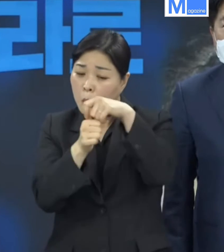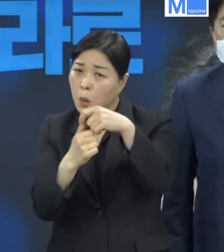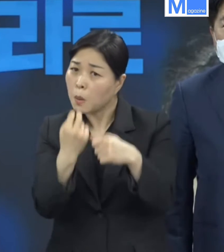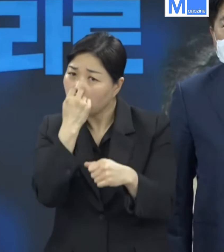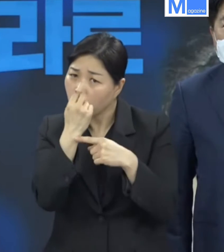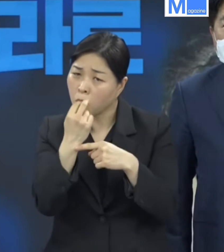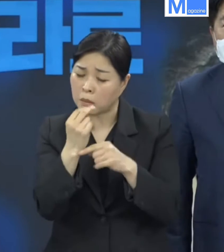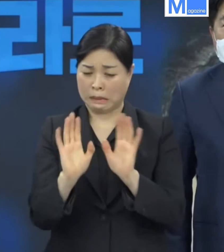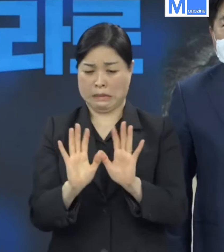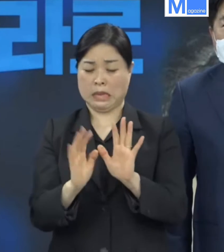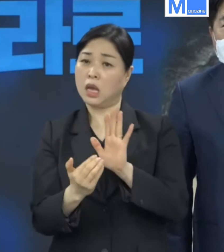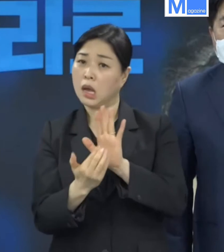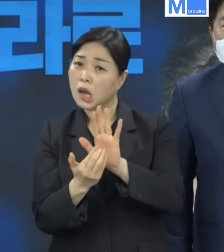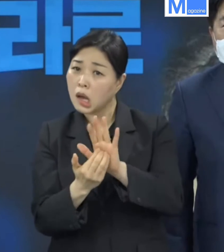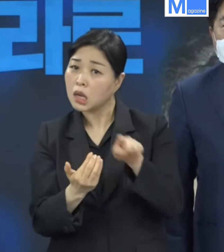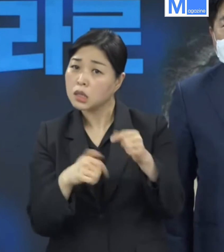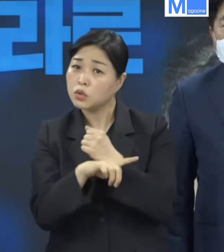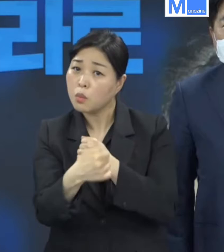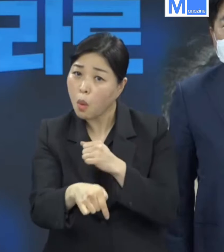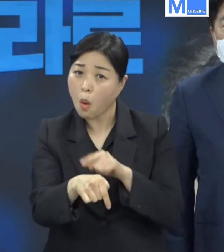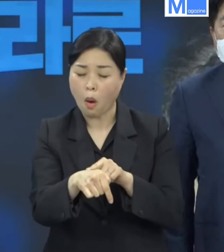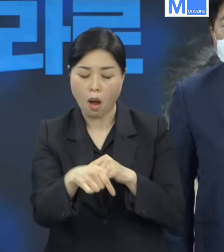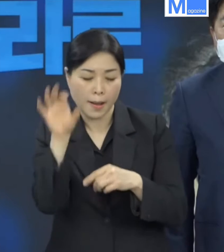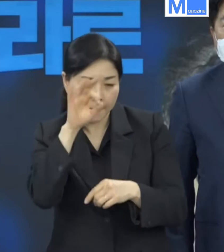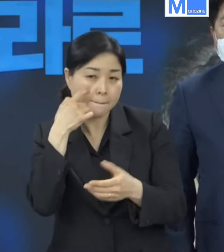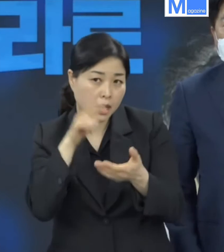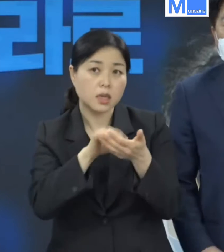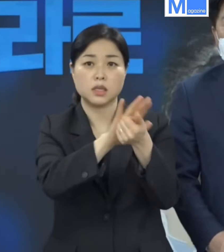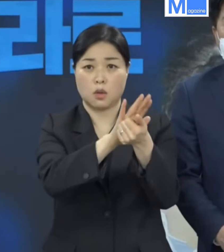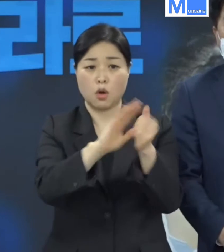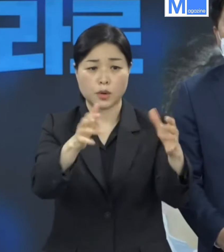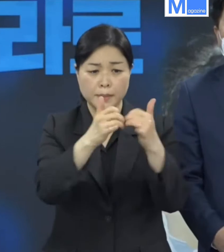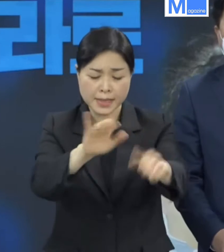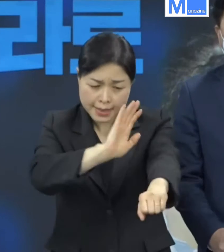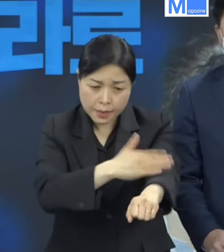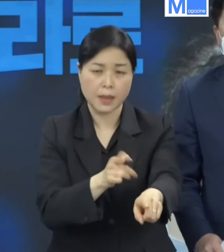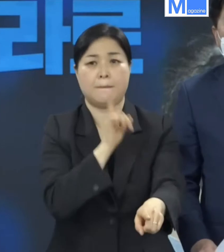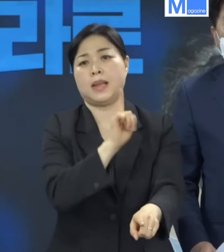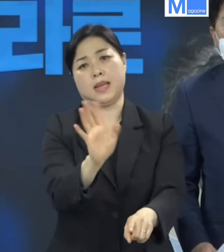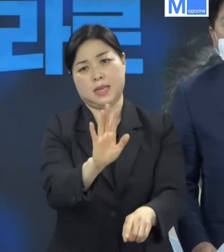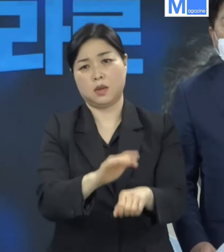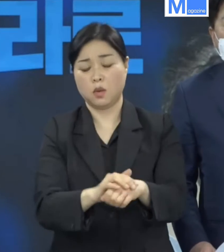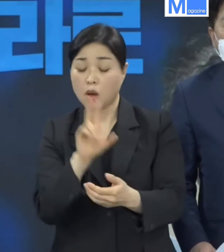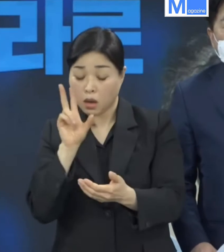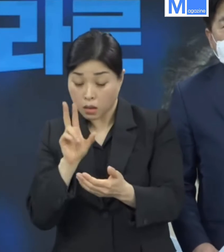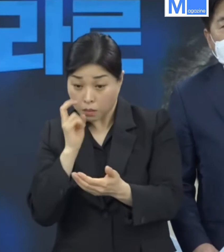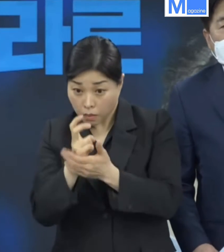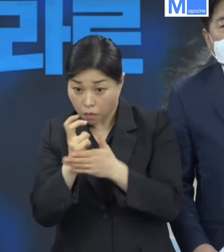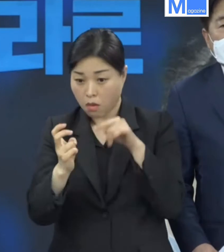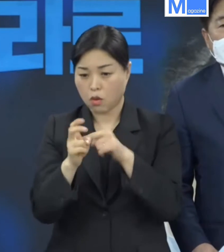찾아서 해결하겠습니다. 국민을 탓할 것이 아니라 제도의 문제점을 찾아서